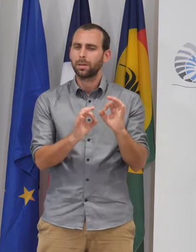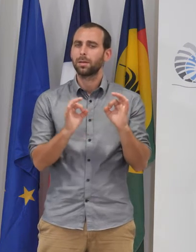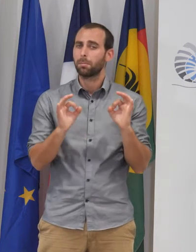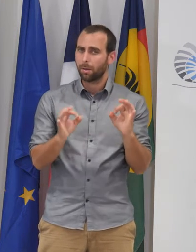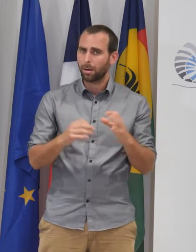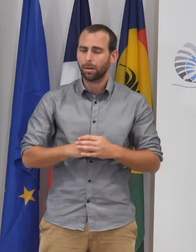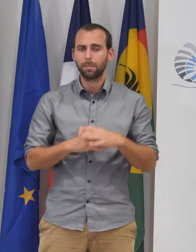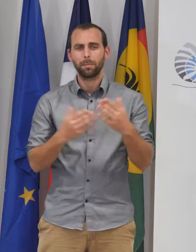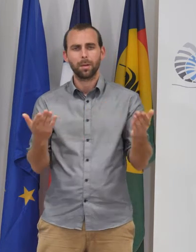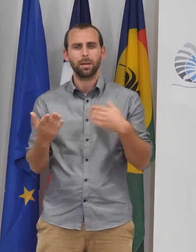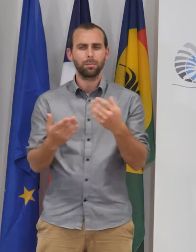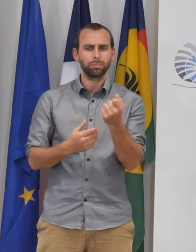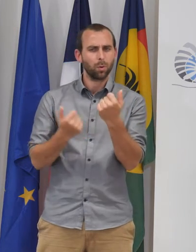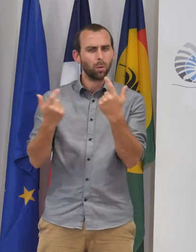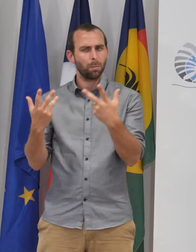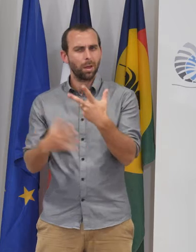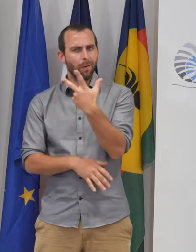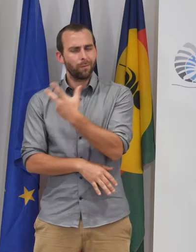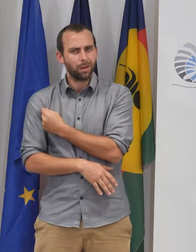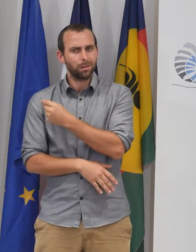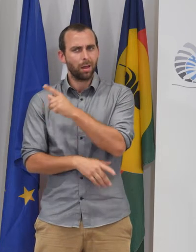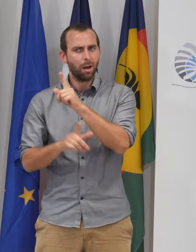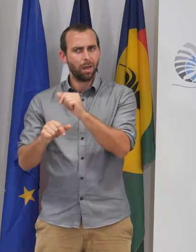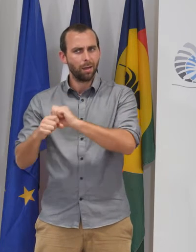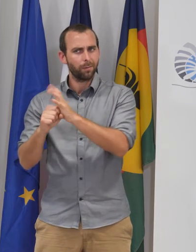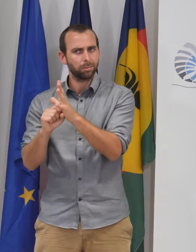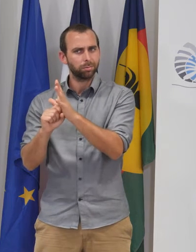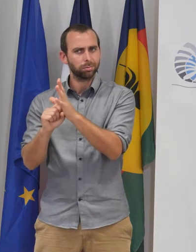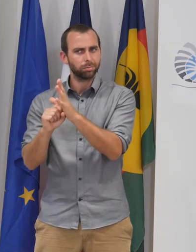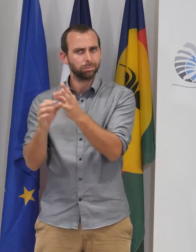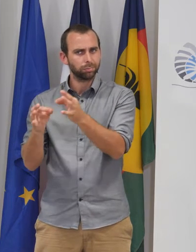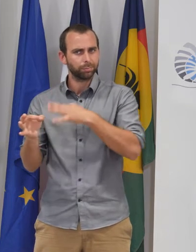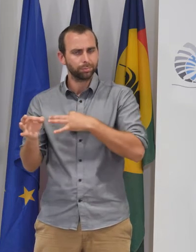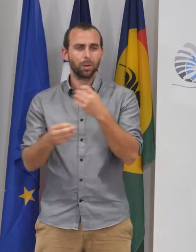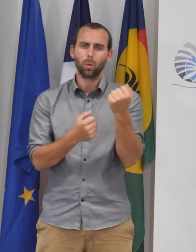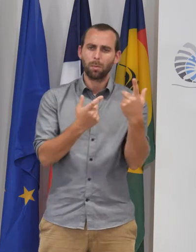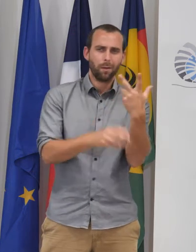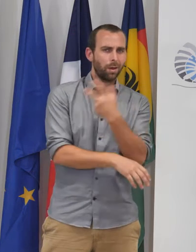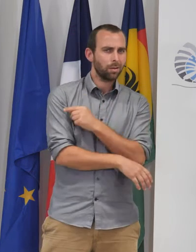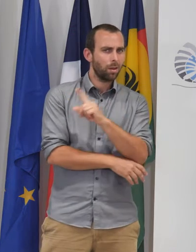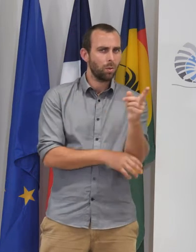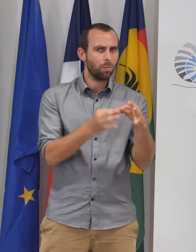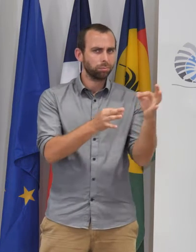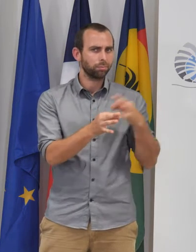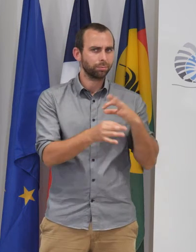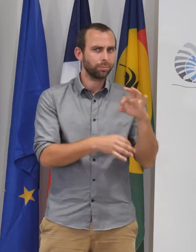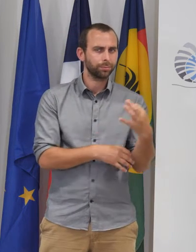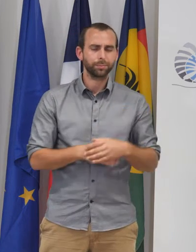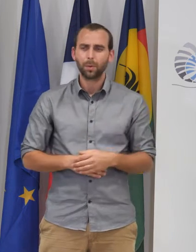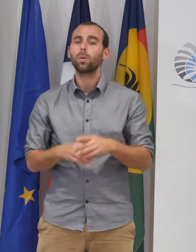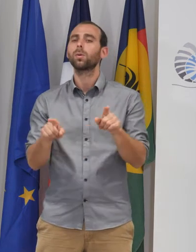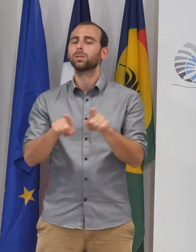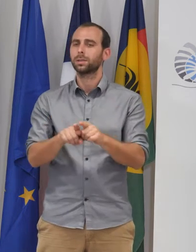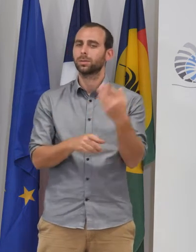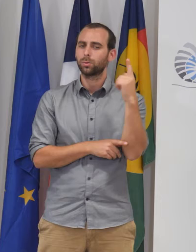nombre de non-vaccinés et de vaccinés dans les cas recensés? Et j'ai une autre question sur la vaccination. Est-ce que quelqu'un qui a reçu une seule